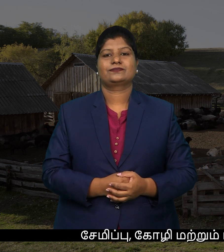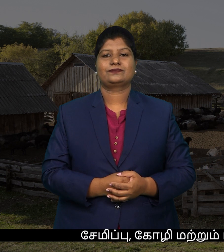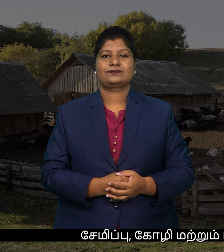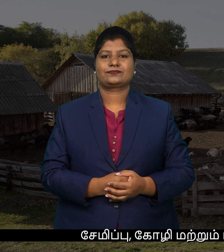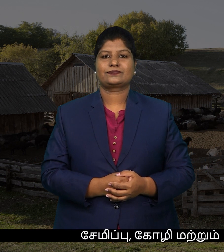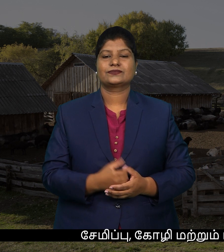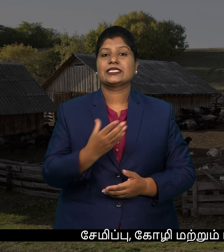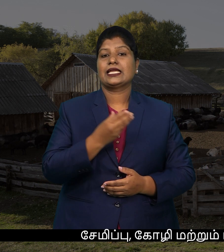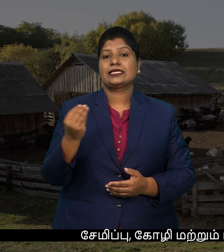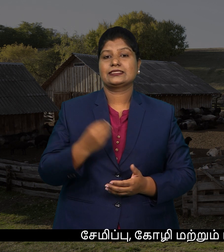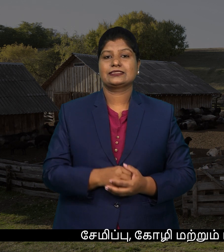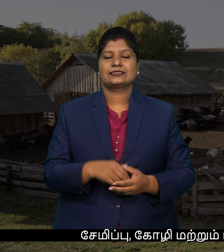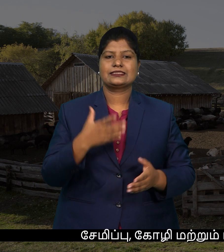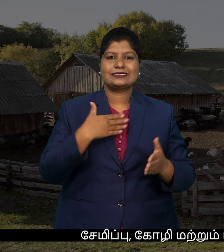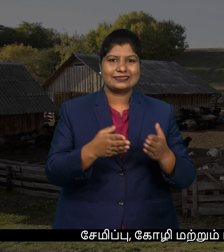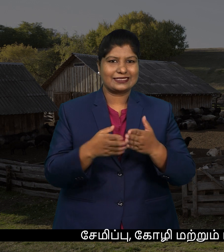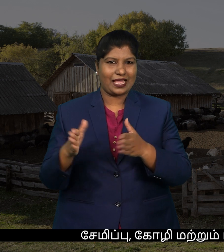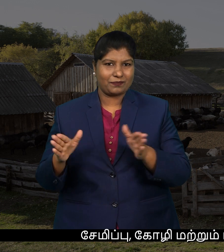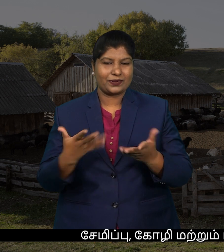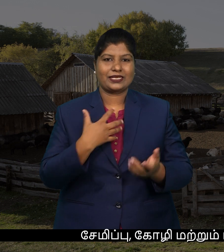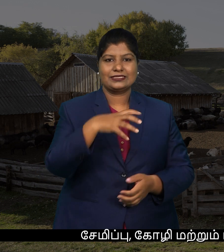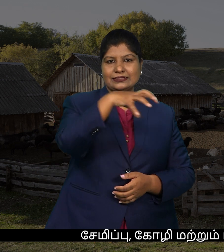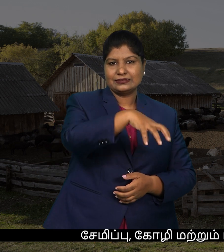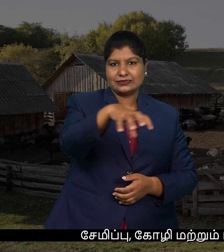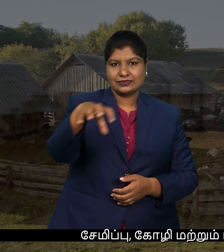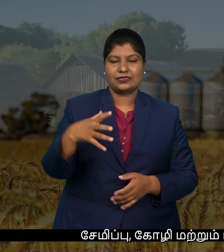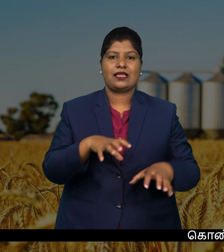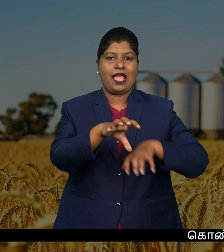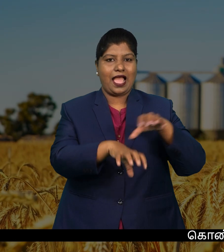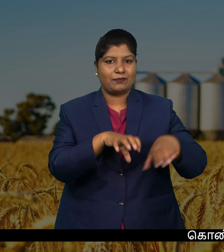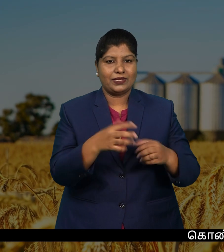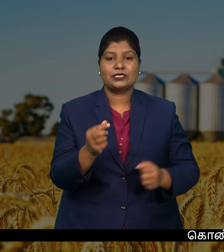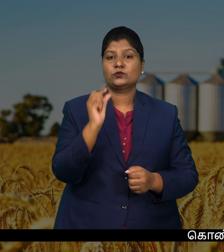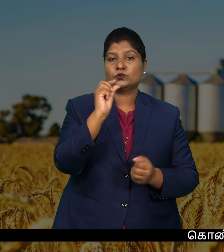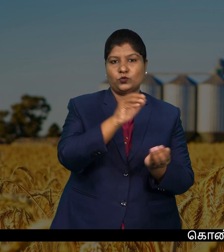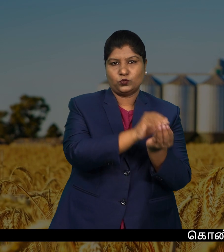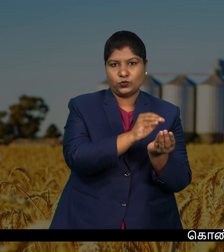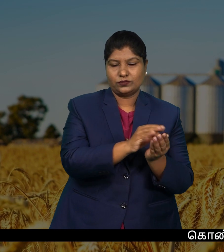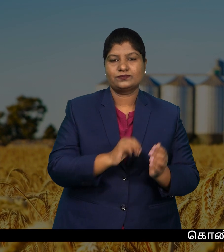தானிய சேமிப்பு, கோழி மற்றும் பன்றிகளுக்கு தனி பிரிவுகள் கொண்டுள்ளன.